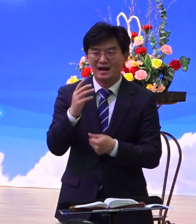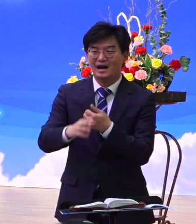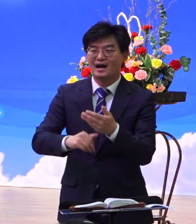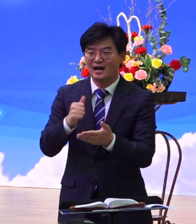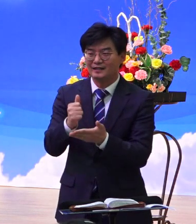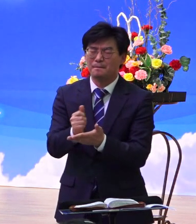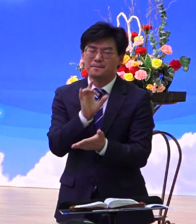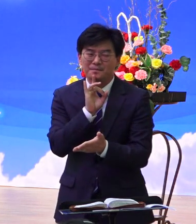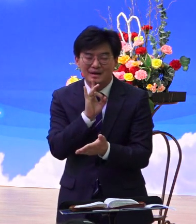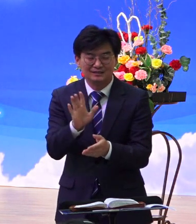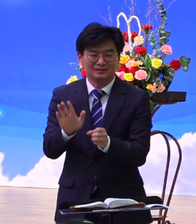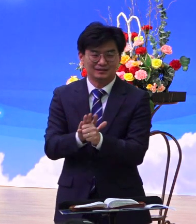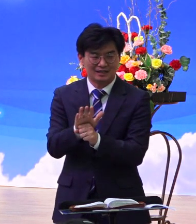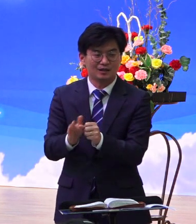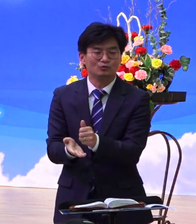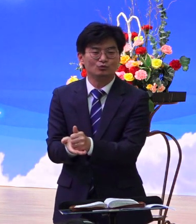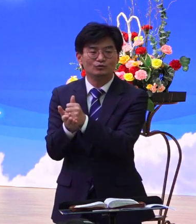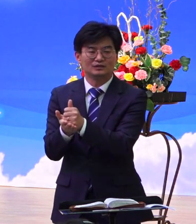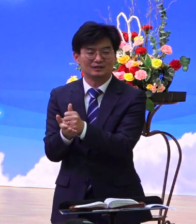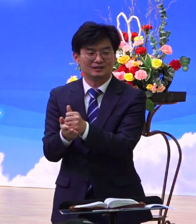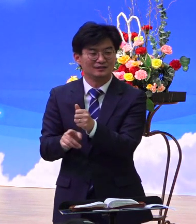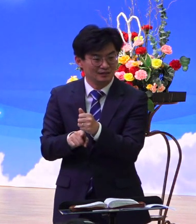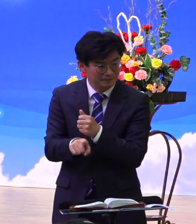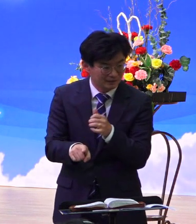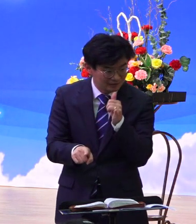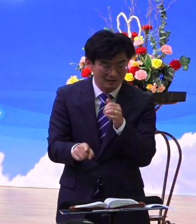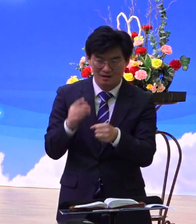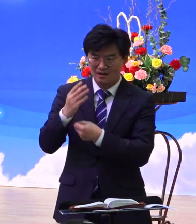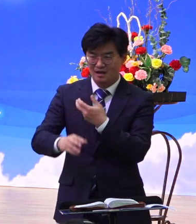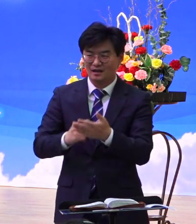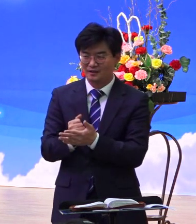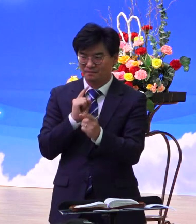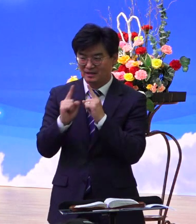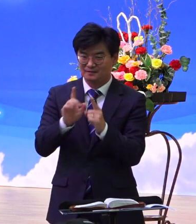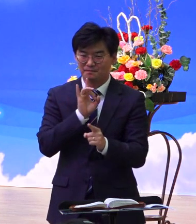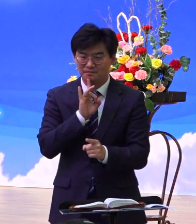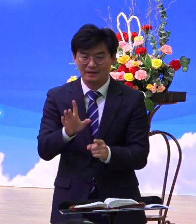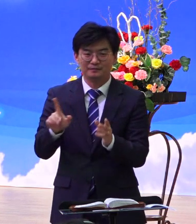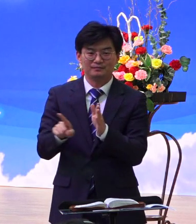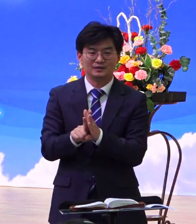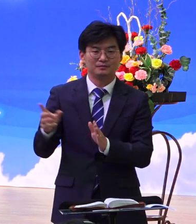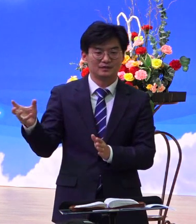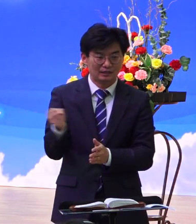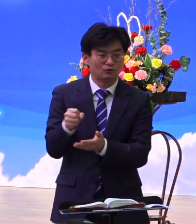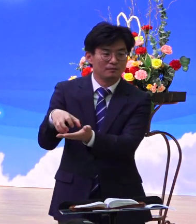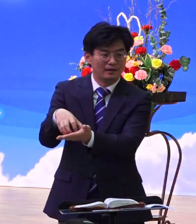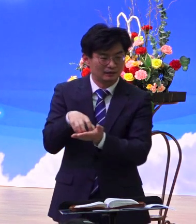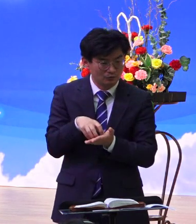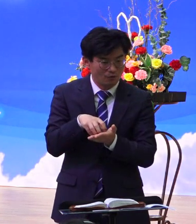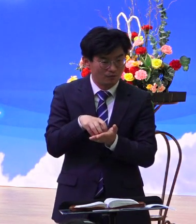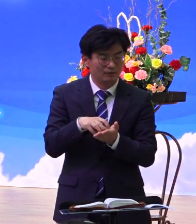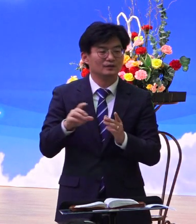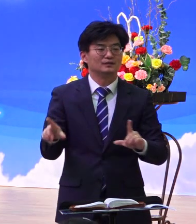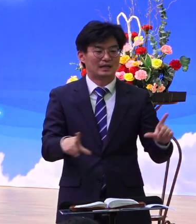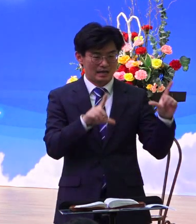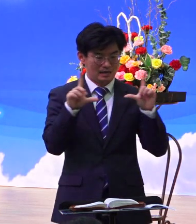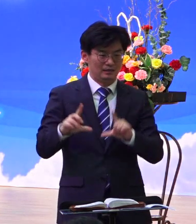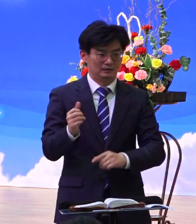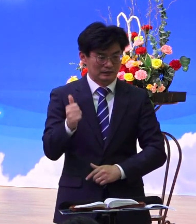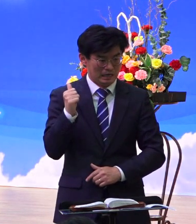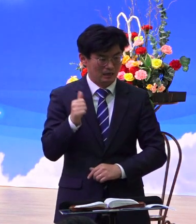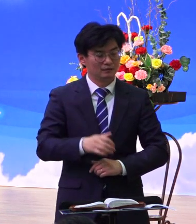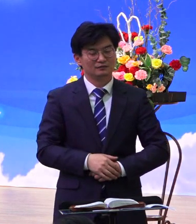하나님만 사랑하고 하나님 말씀을 붙들고 사는 믿음의 사람이 됐습니다. 성경을 읽다 보면 디모데가